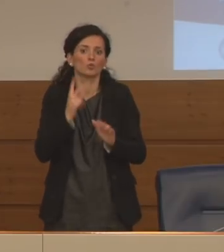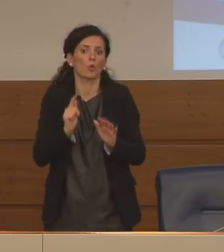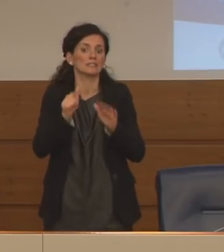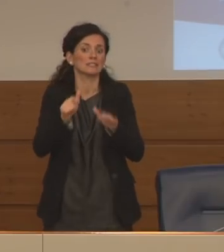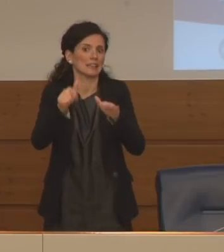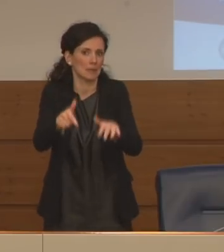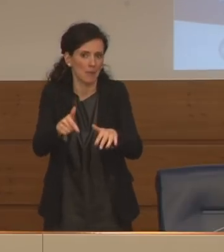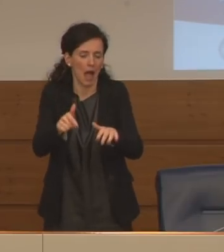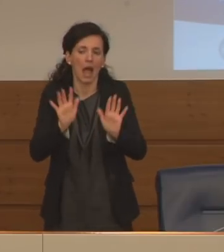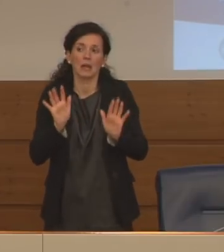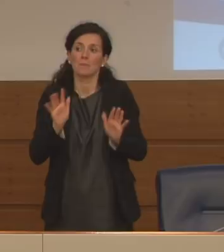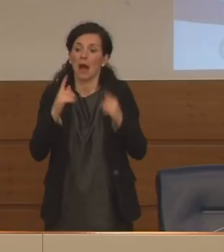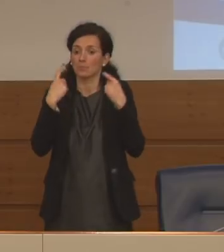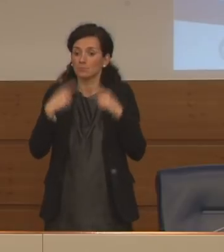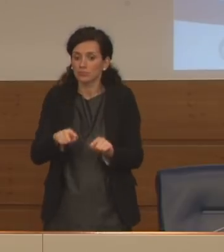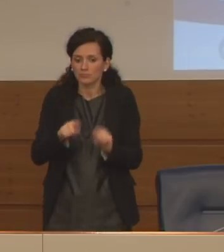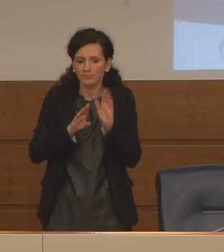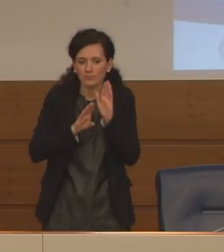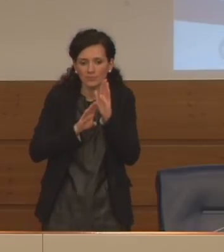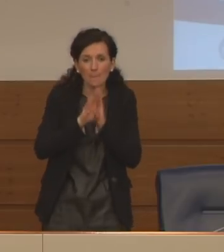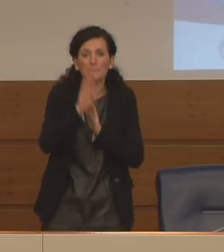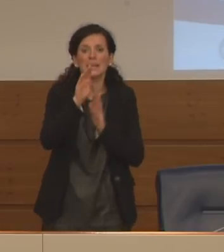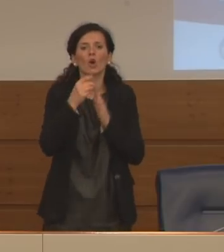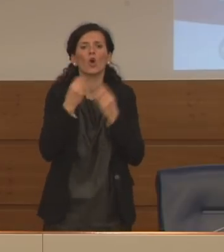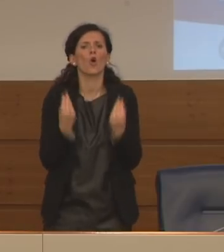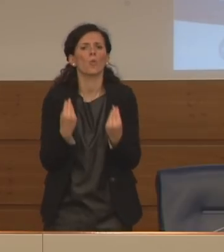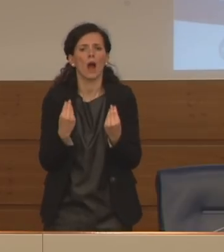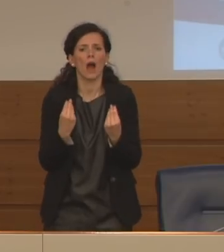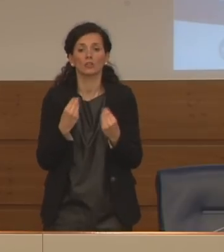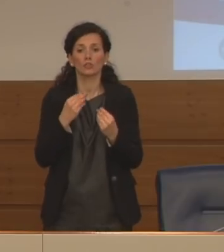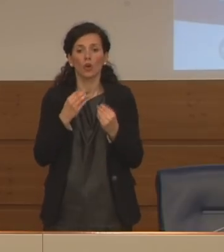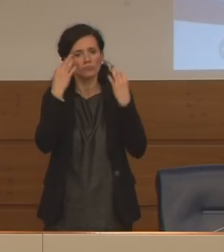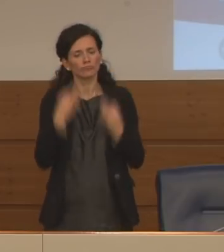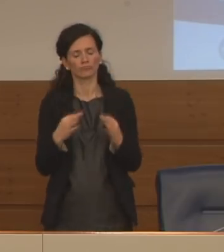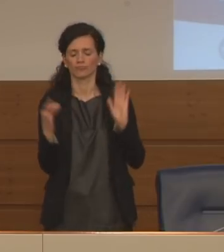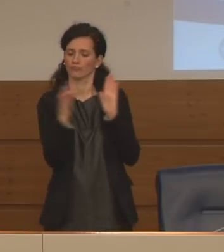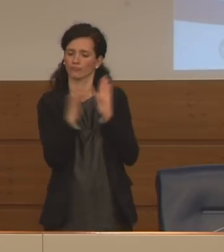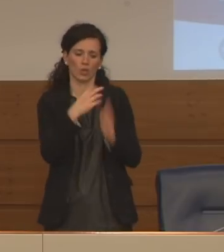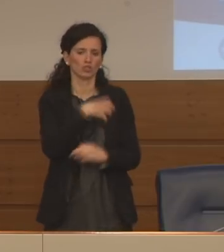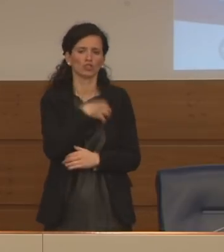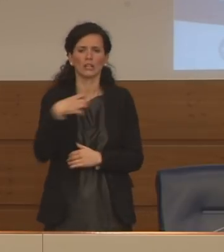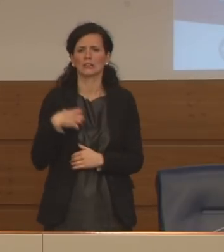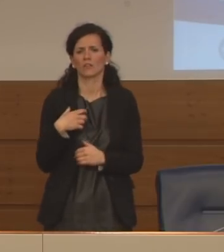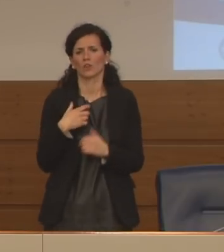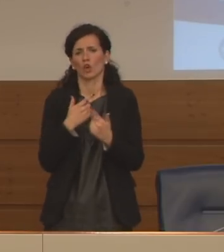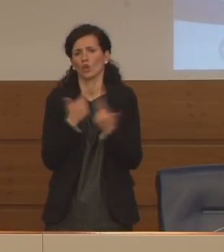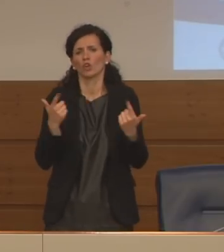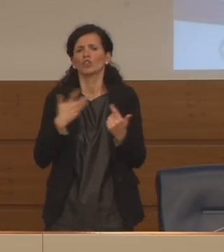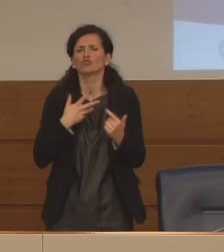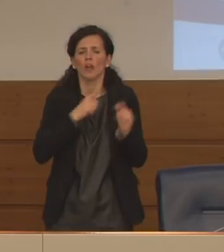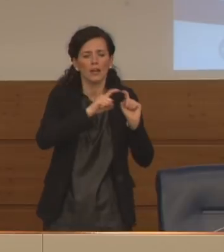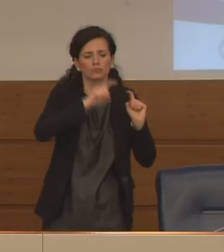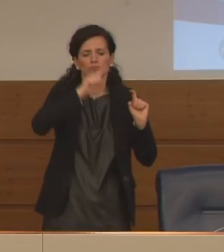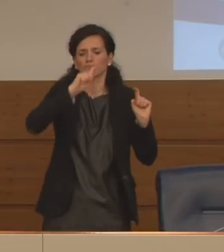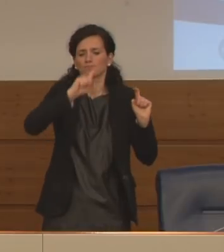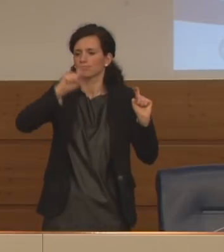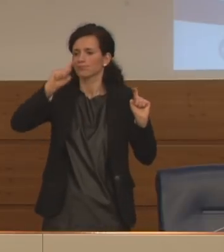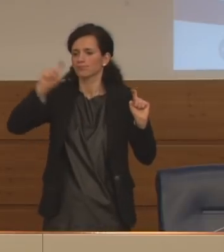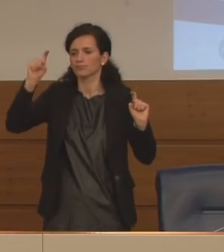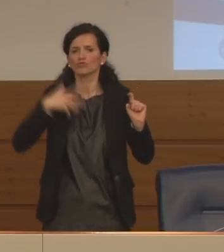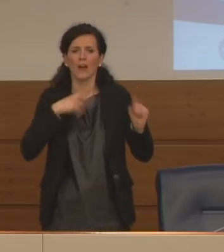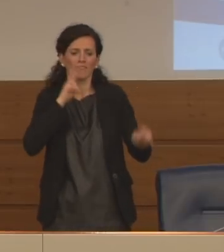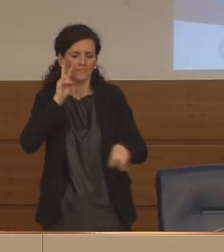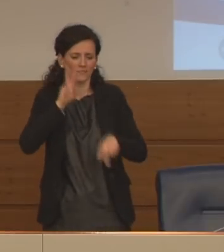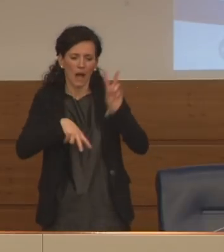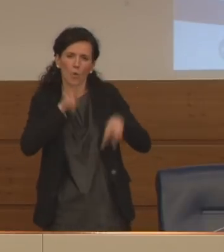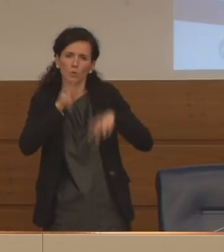su questo non c'è un dato scientifico ci sono delle tendenze ci sono delle valutazioni che